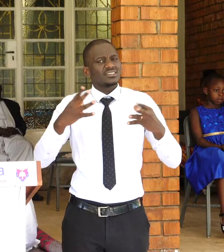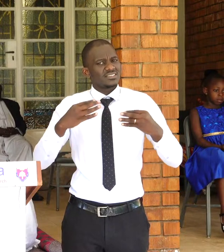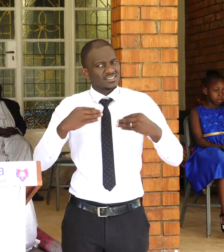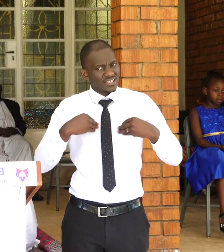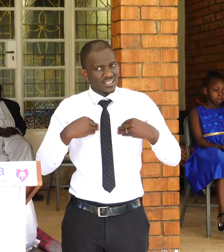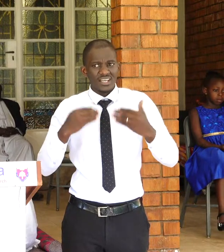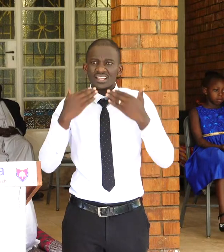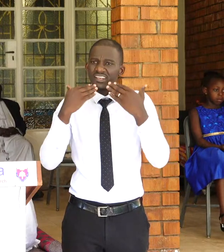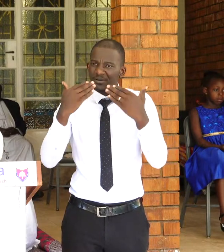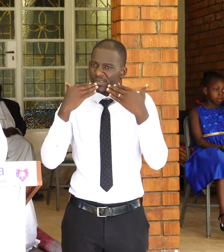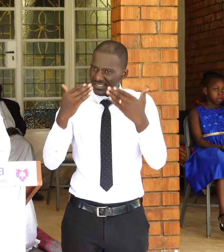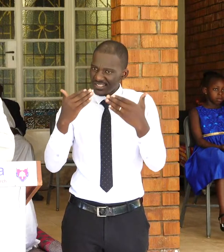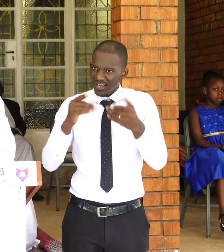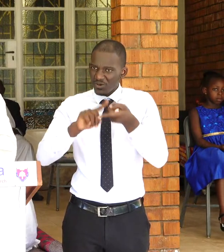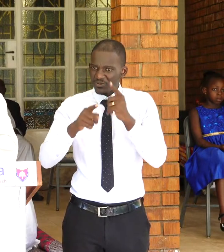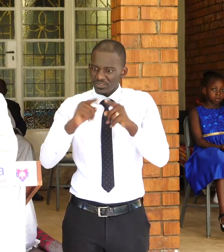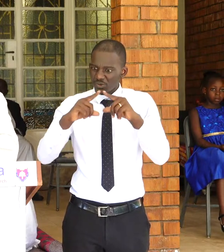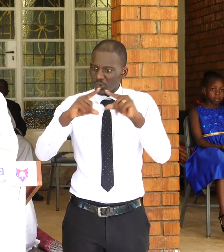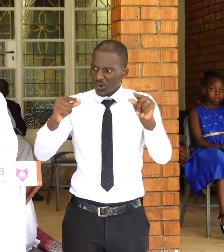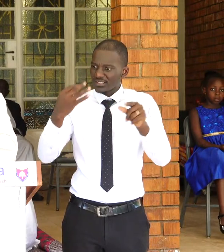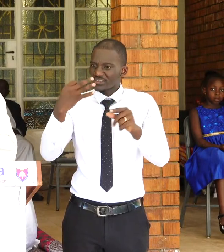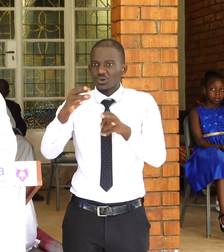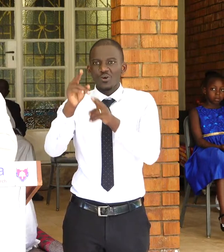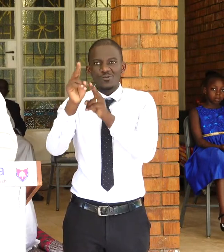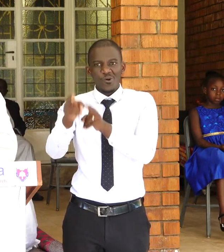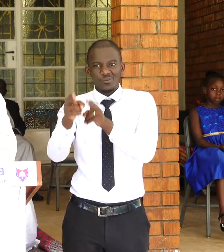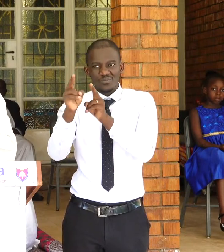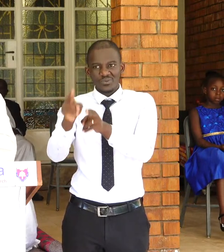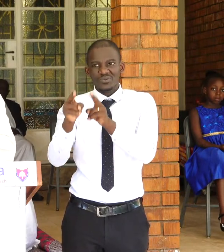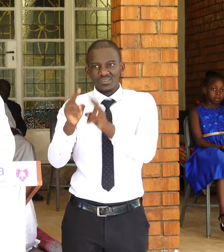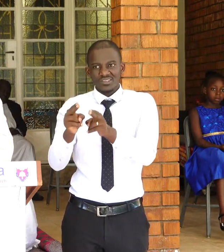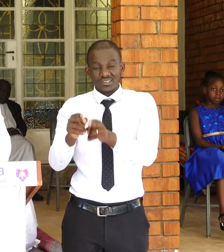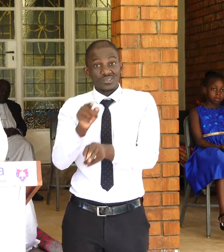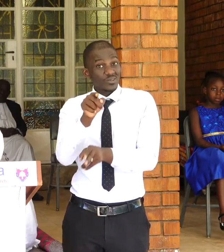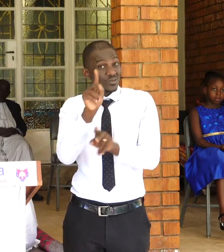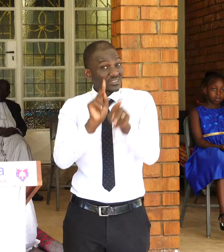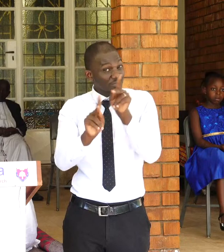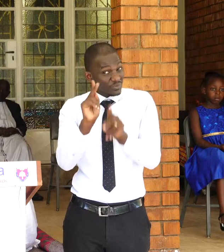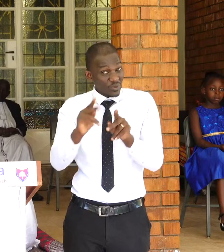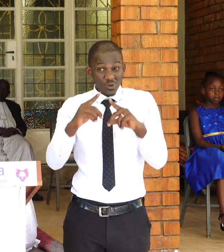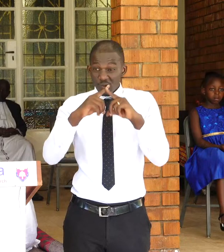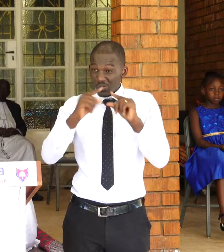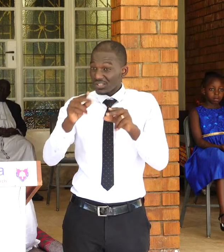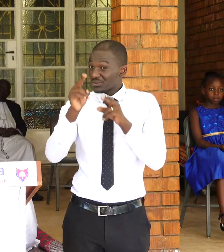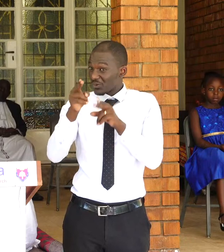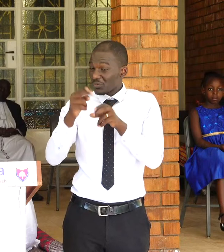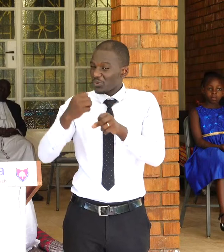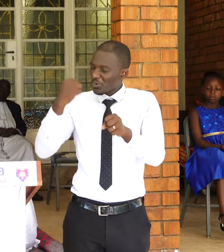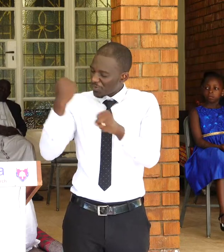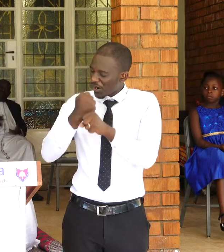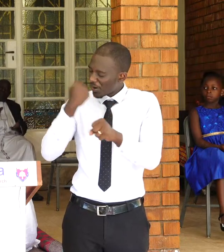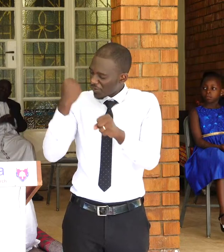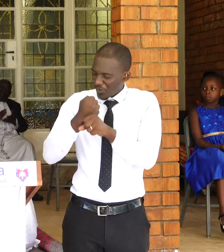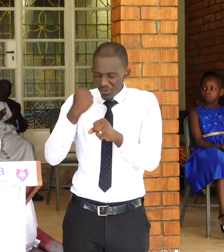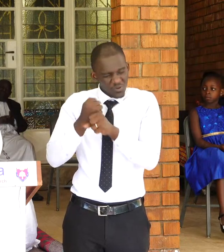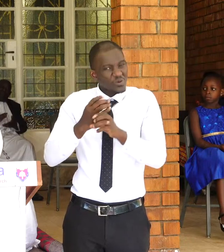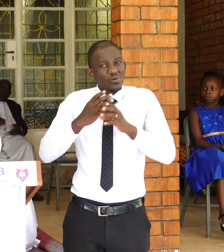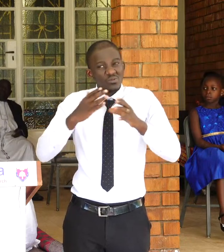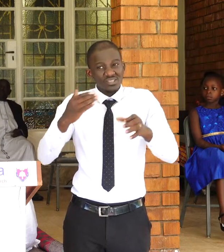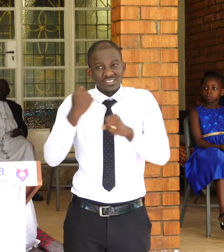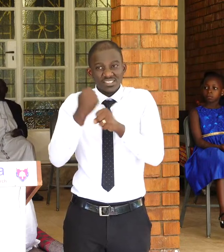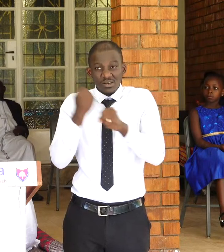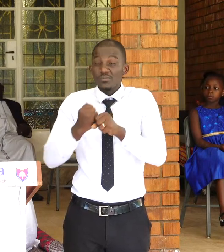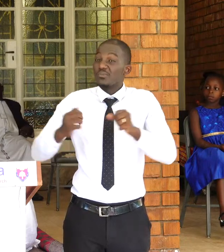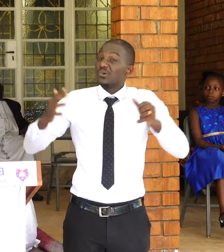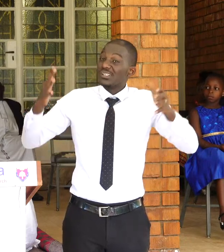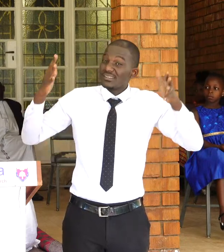aba words of hope, aba words of hope. Abantu abo aba words of hope bakola omulimu munene, omusoga agweta